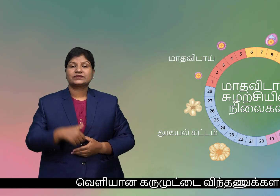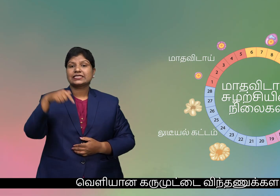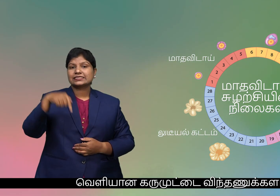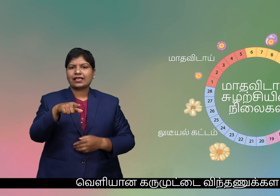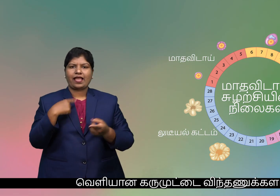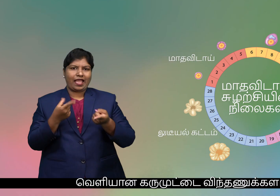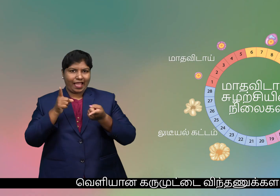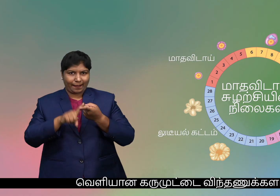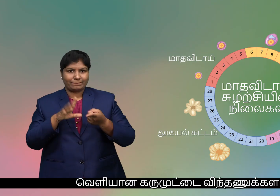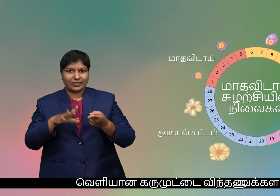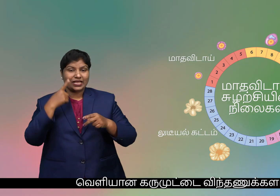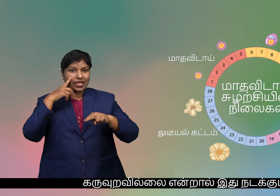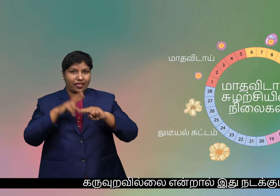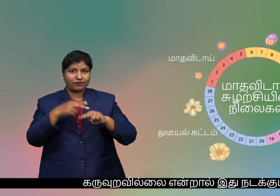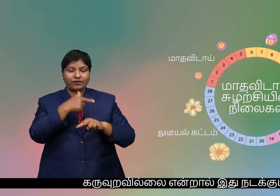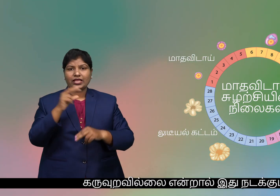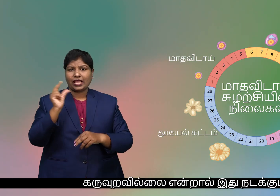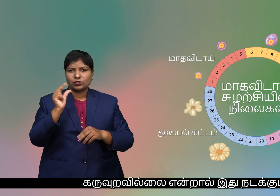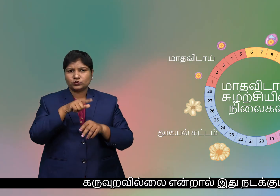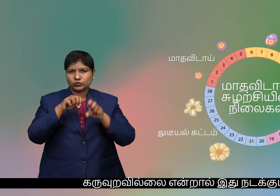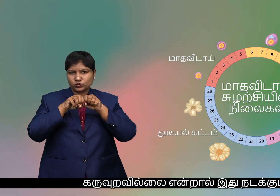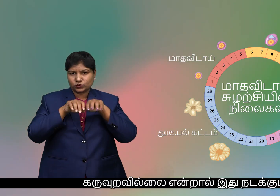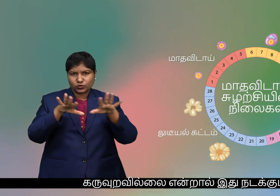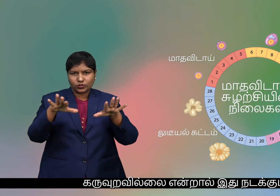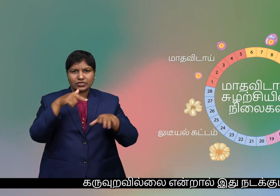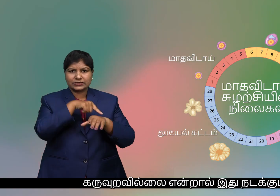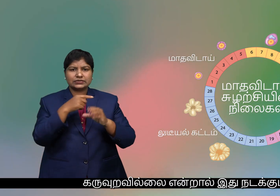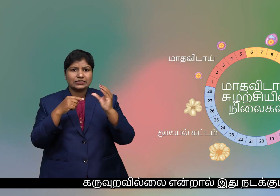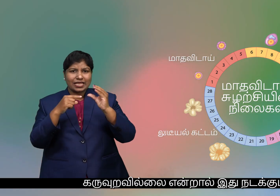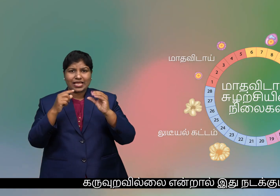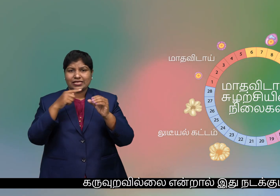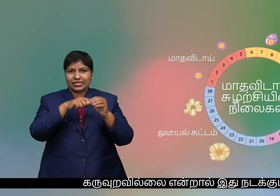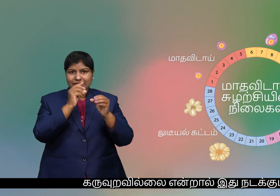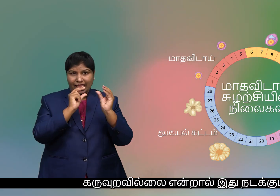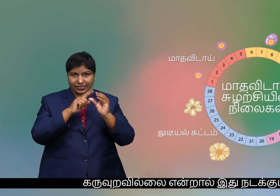வெளியான கருமுட்டை விந்தணுக்களால் கருவுறவில்லை என்றால் இது நடக்கும்.